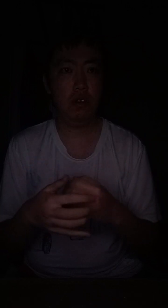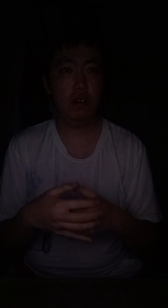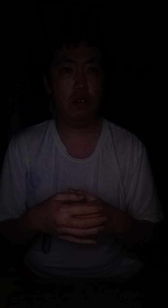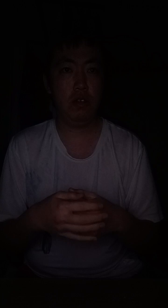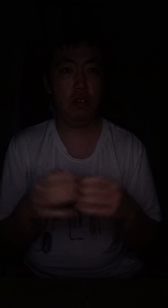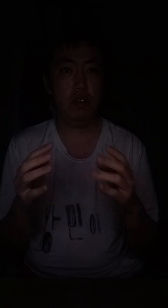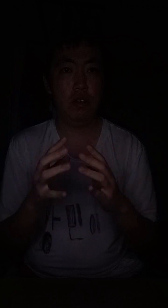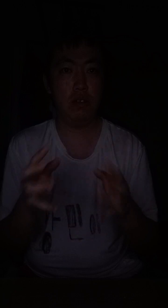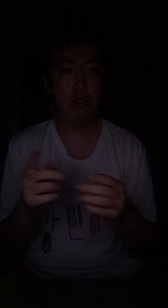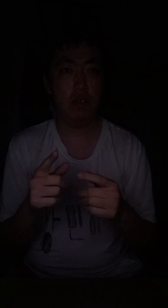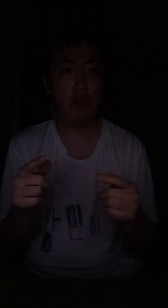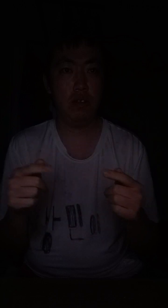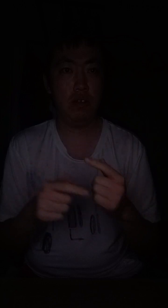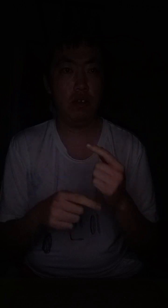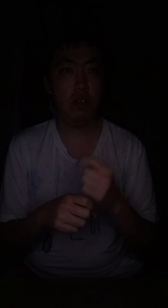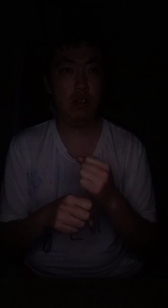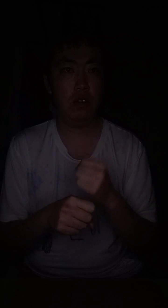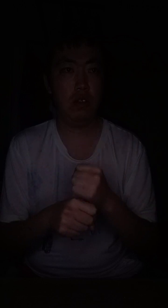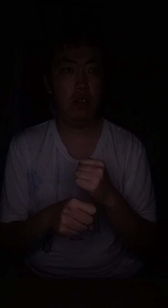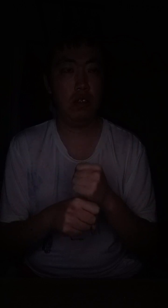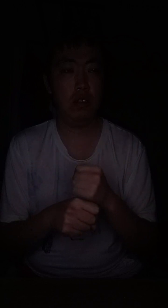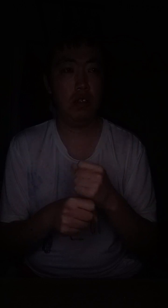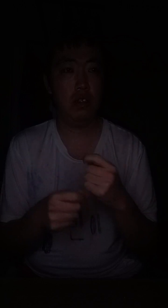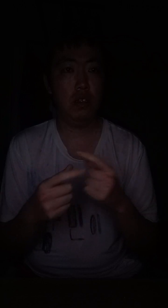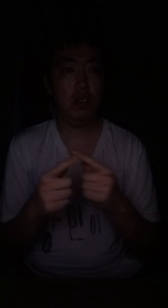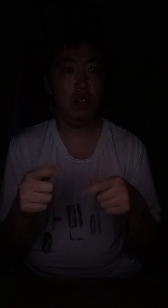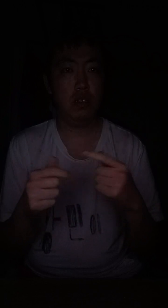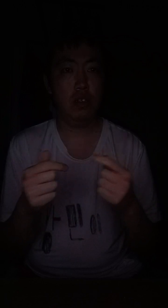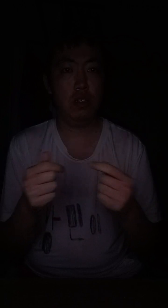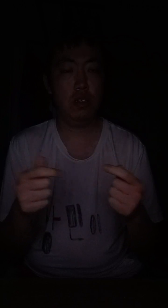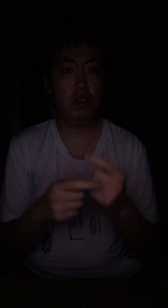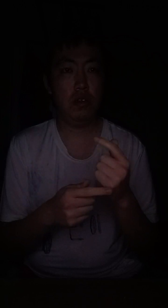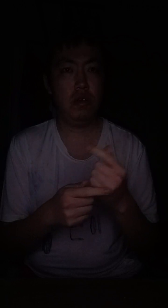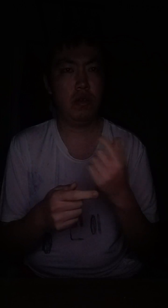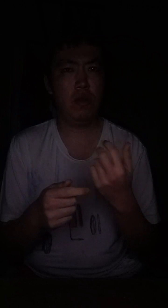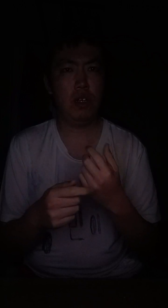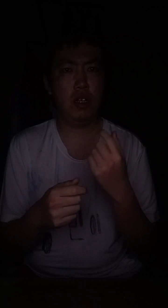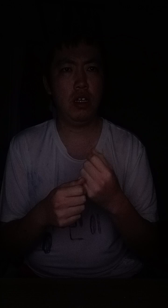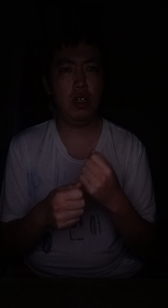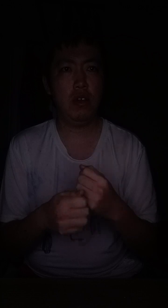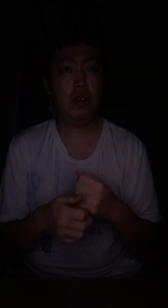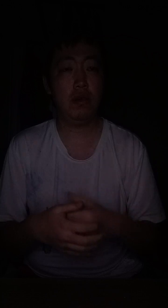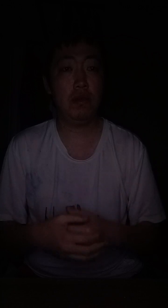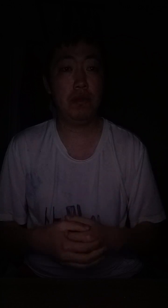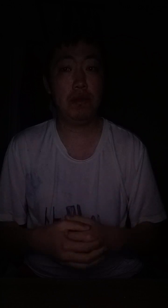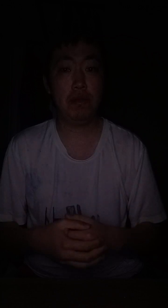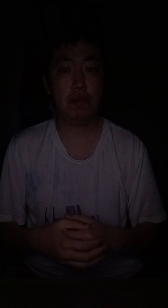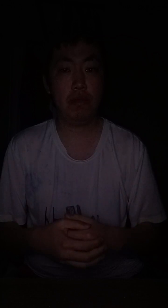말뿐인 대책. 여전히 여성들에게 화장실은 공포의 대상입니다. TV조선